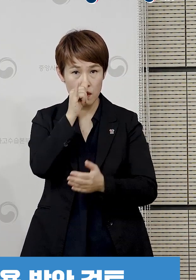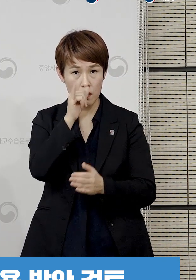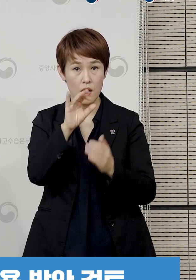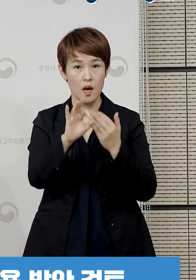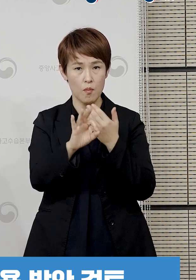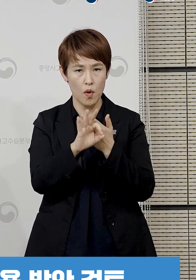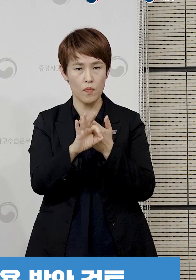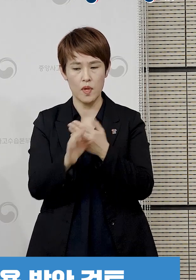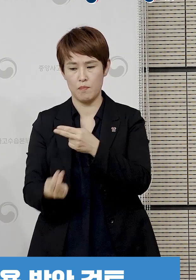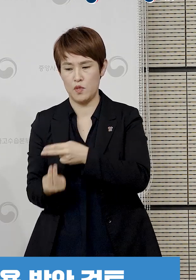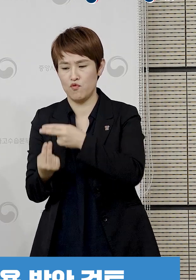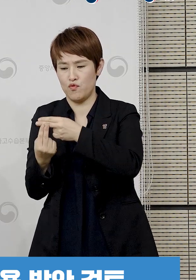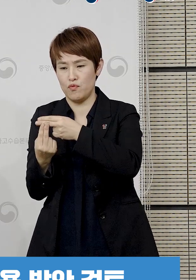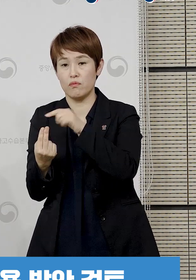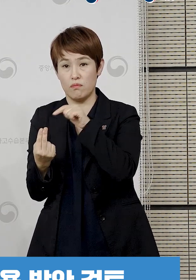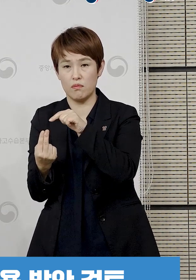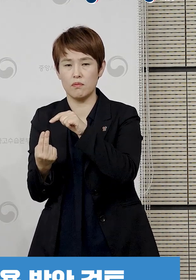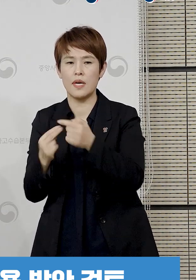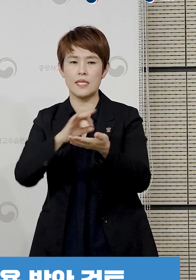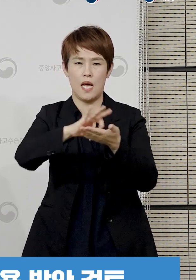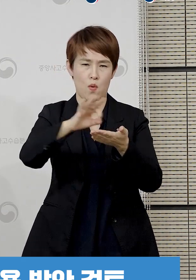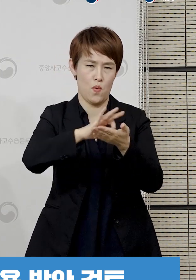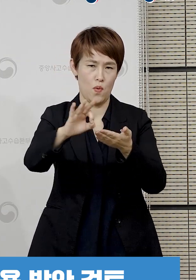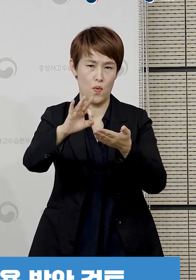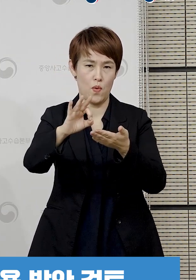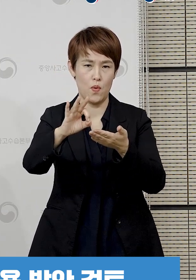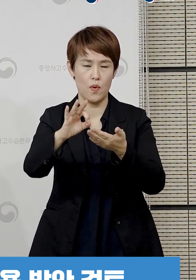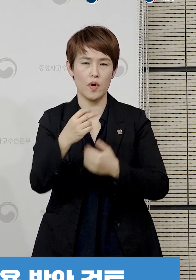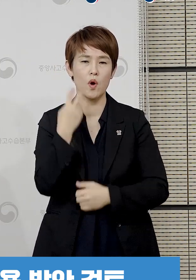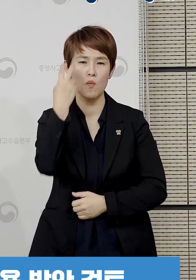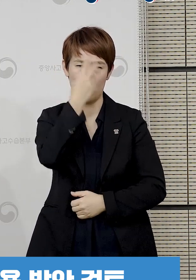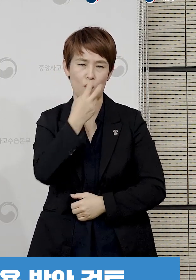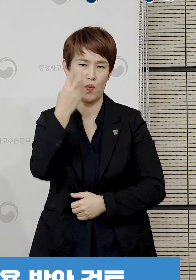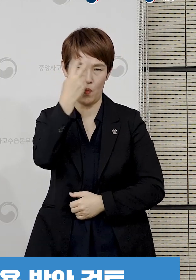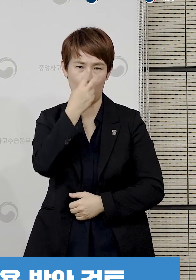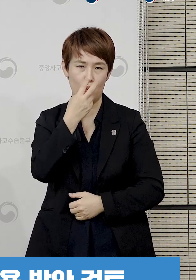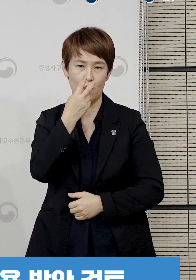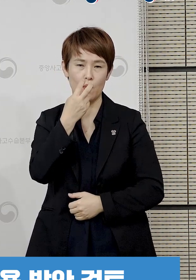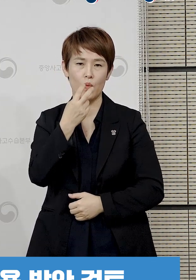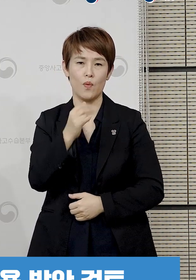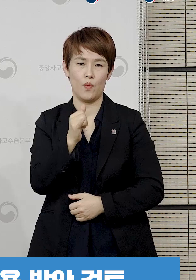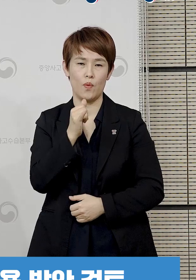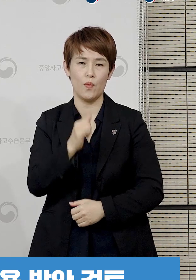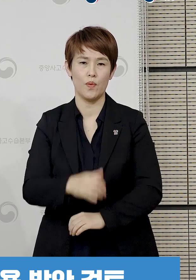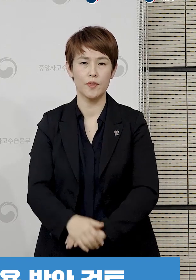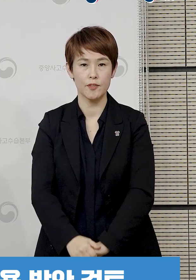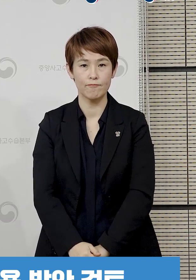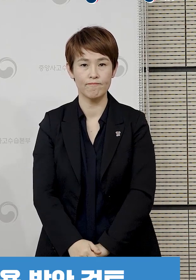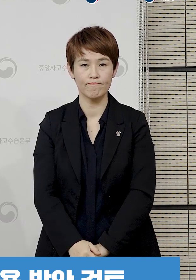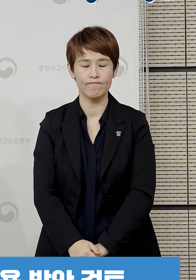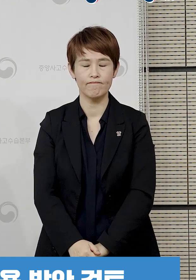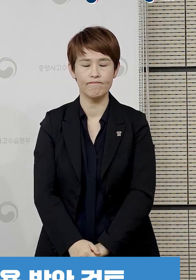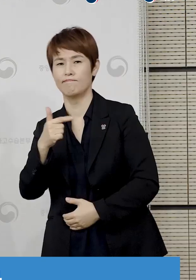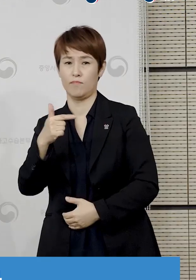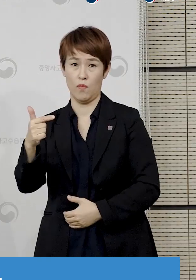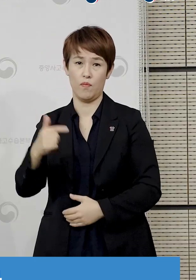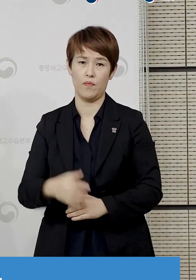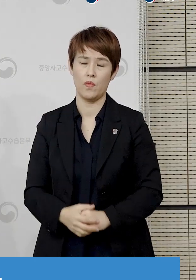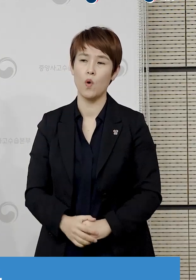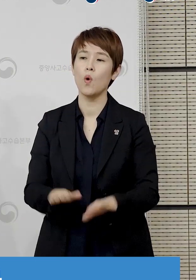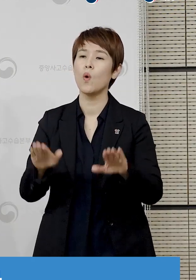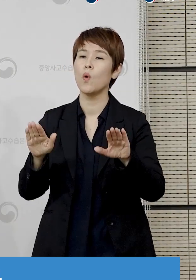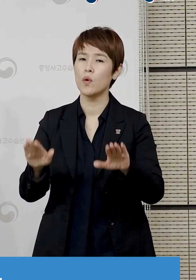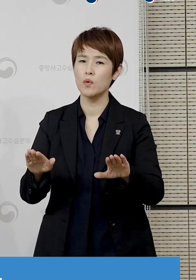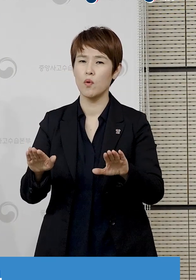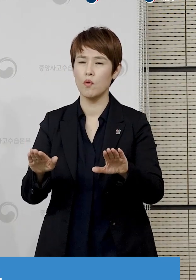활용하는 방안까지도 검토하라는 지시였고, 그러한 방안 가능성을 염두에 두고 대비할 수 있도록 하겠습니다.